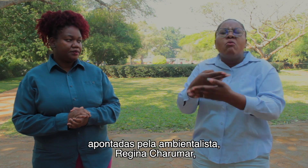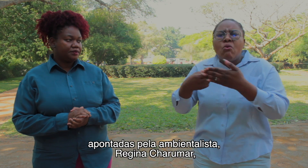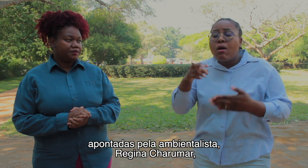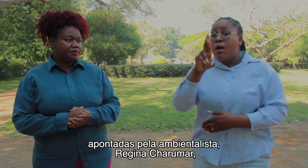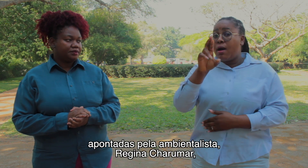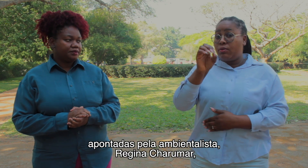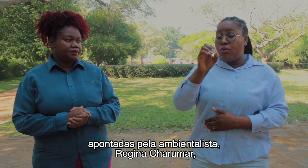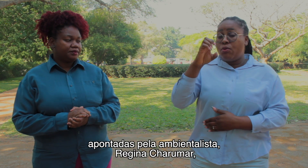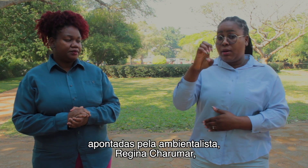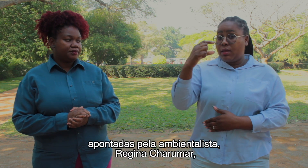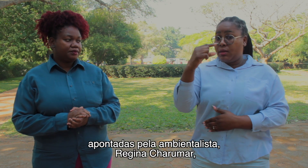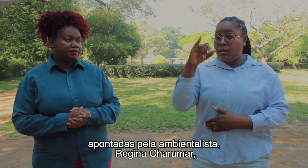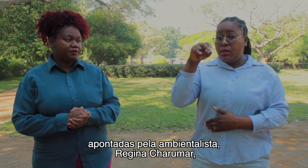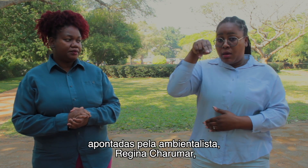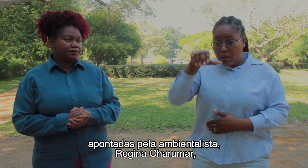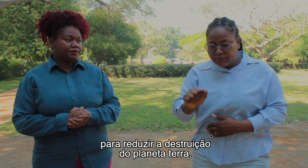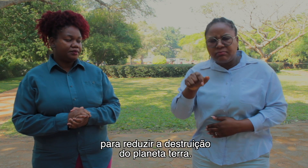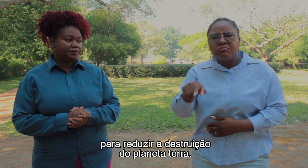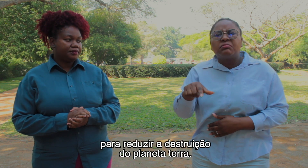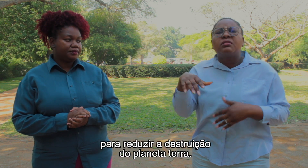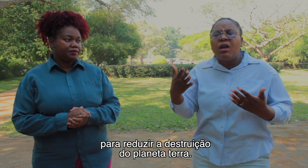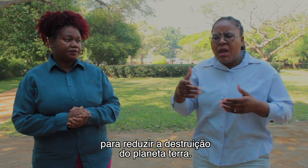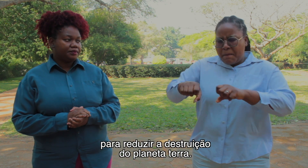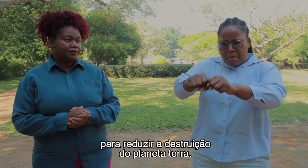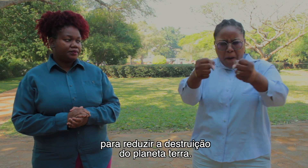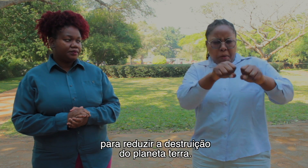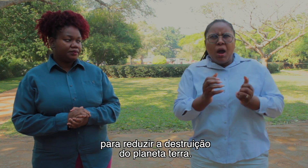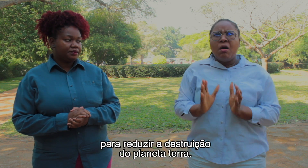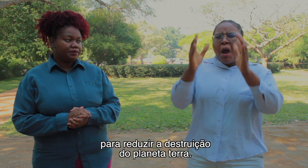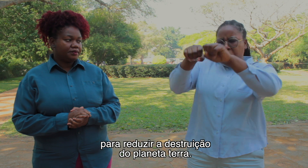pela ambientalista Regina Charumar para reduzir a destruição do planeta Terra.